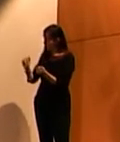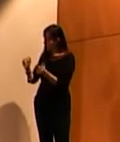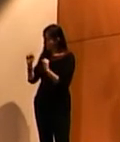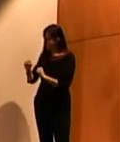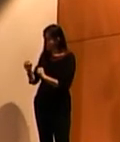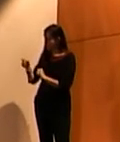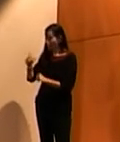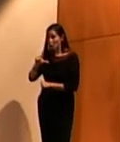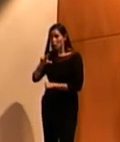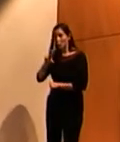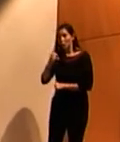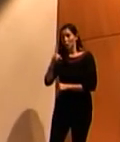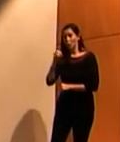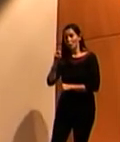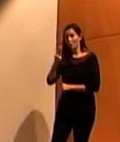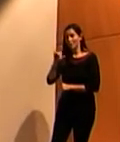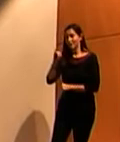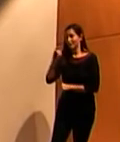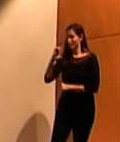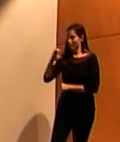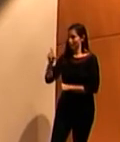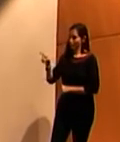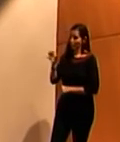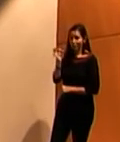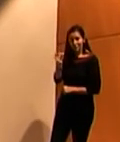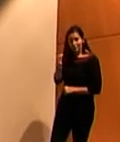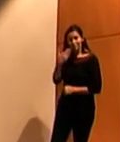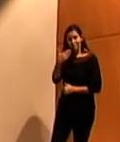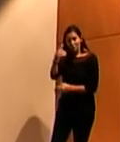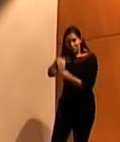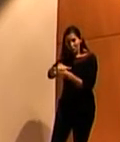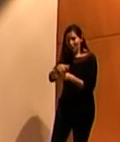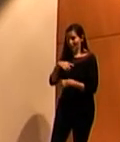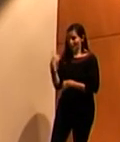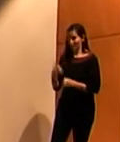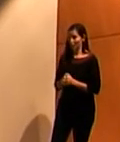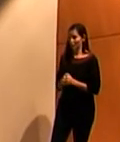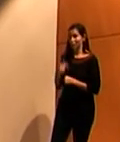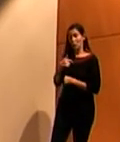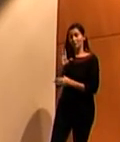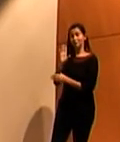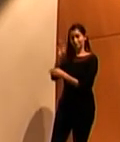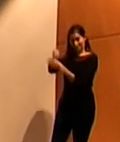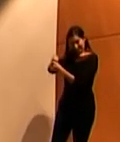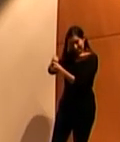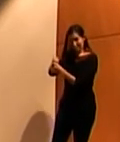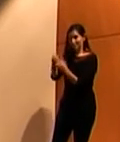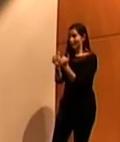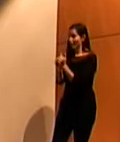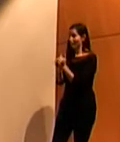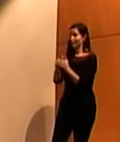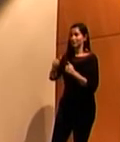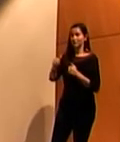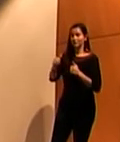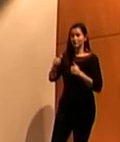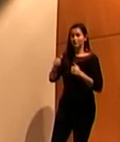Ludovic. Bonsoir à tous. Donc j'ai participé donc avec l'aide de Route Nouvelle à